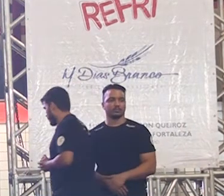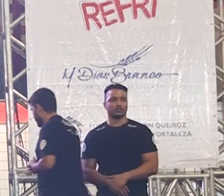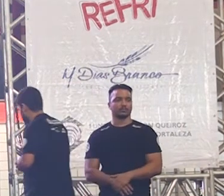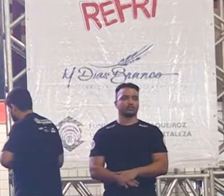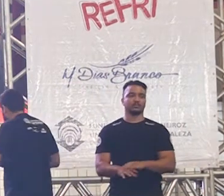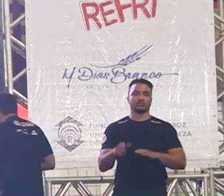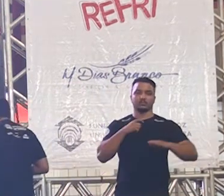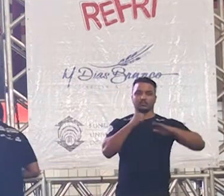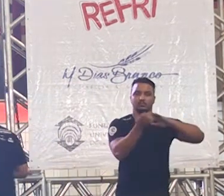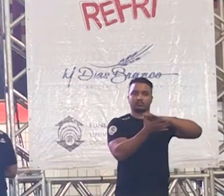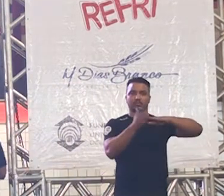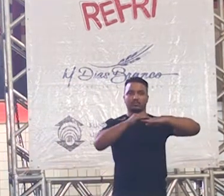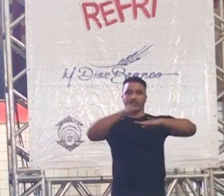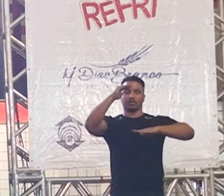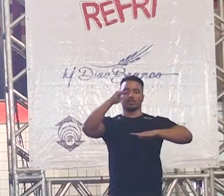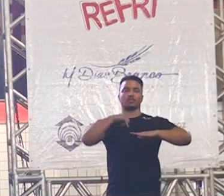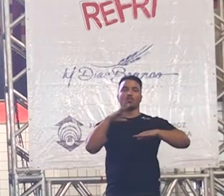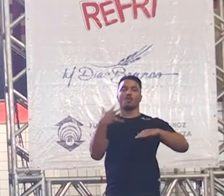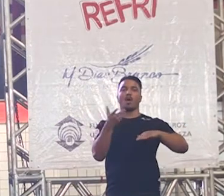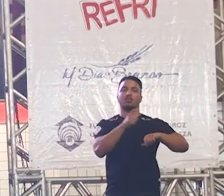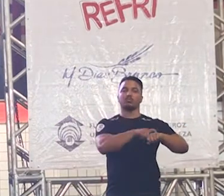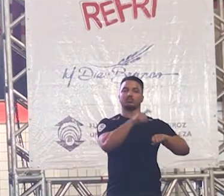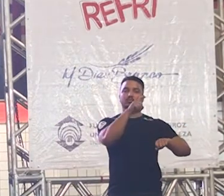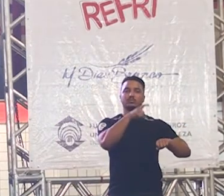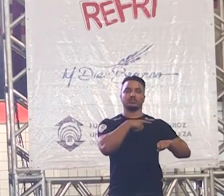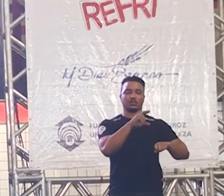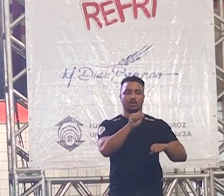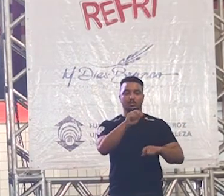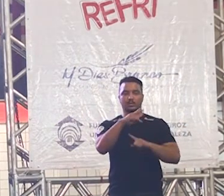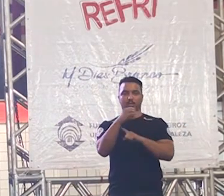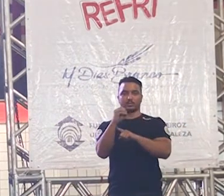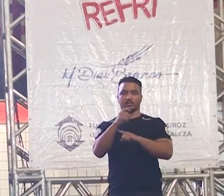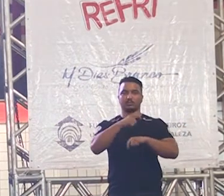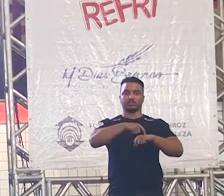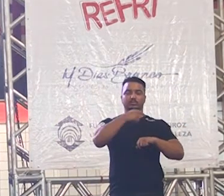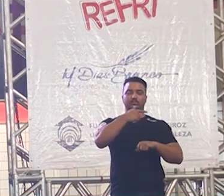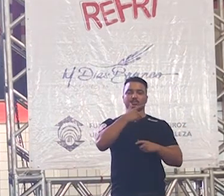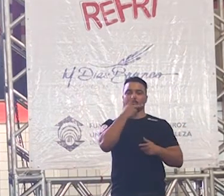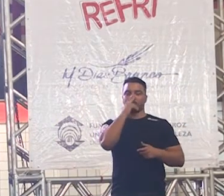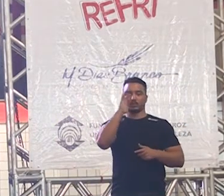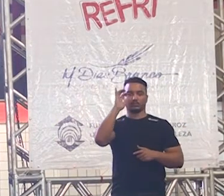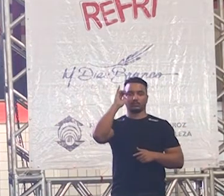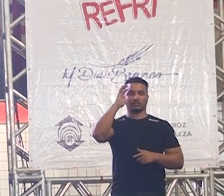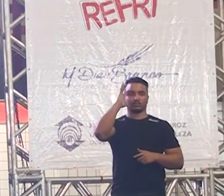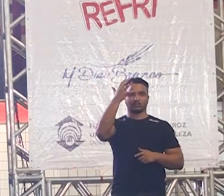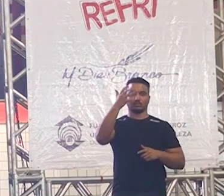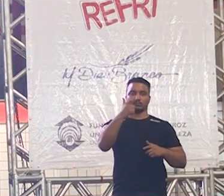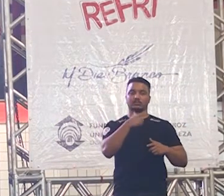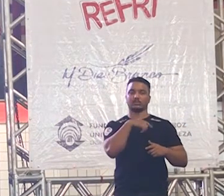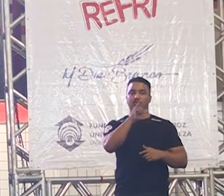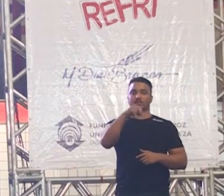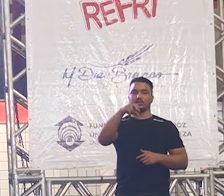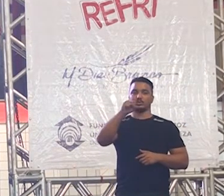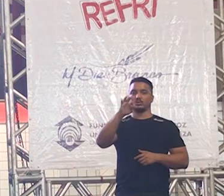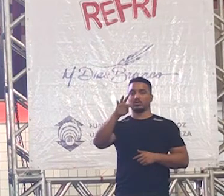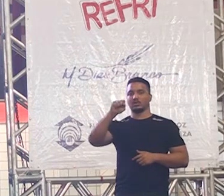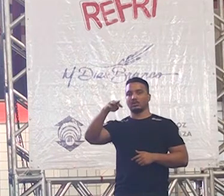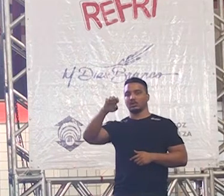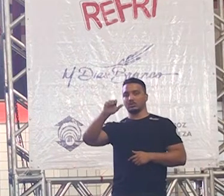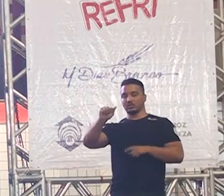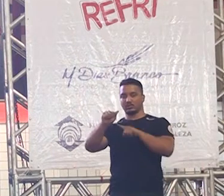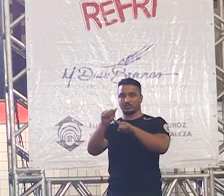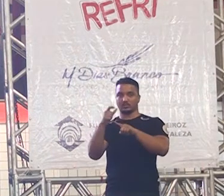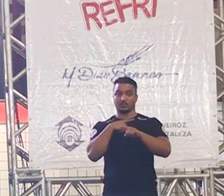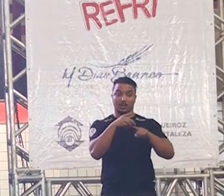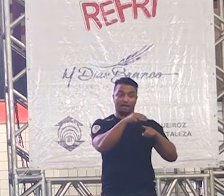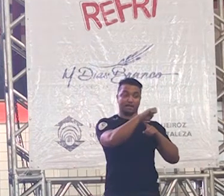é a aceleração que eu estou tendo naquele instante? Isso eu chamo de aceleração instantânea. Então, a aceleração média é durante um intervalo de tempo